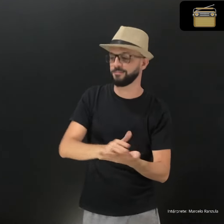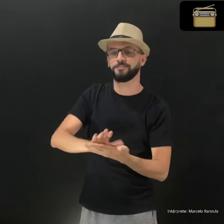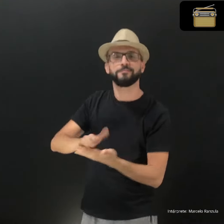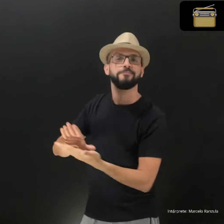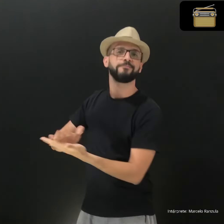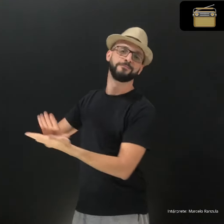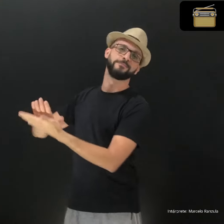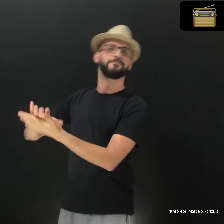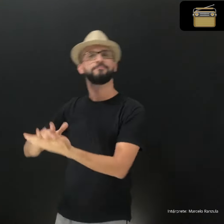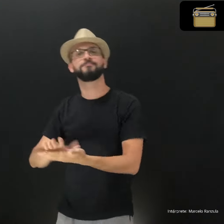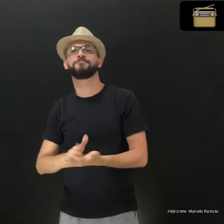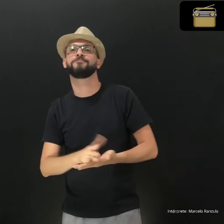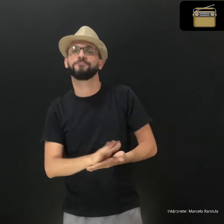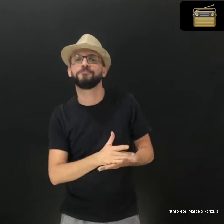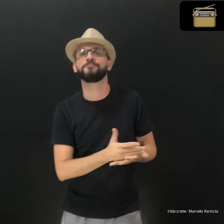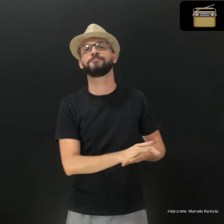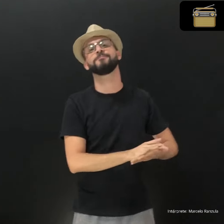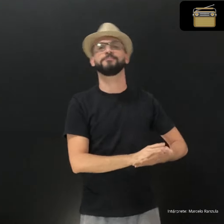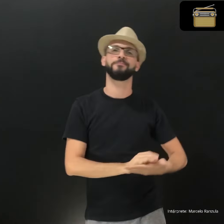lado,